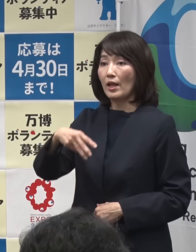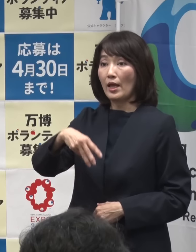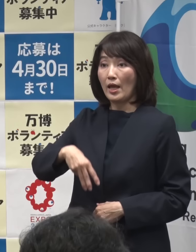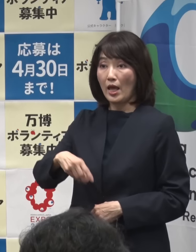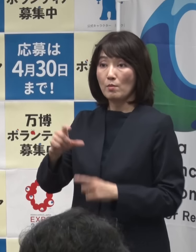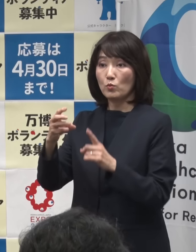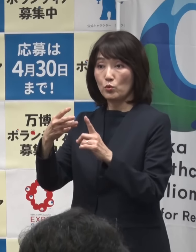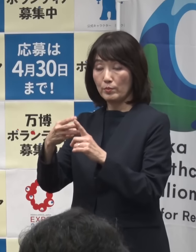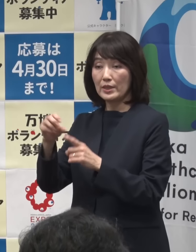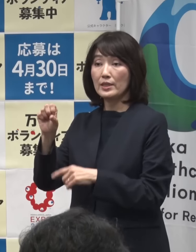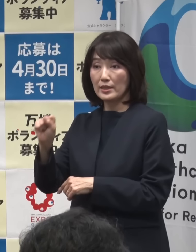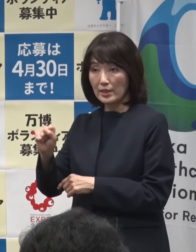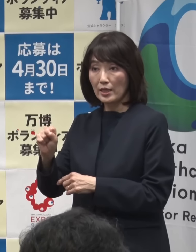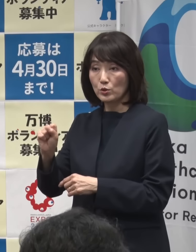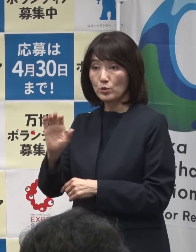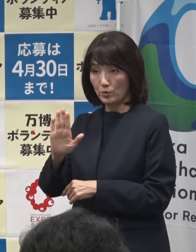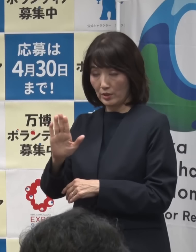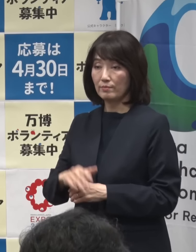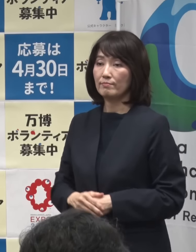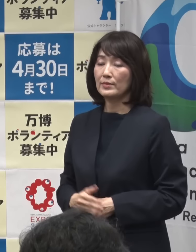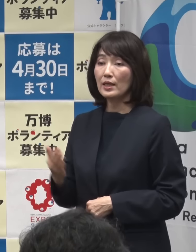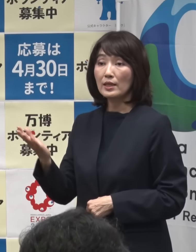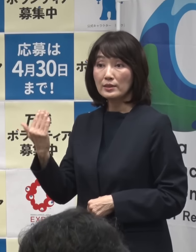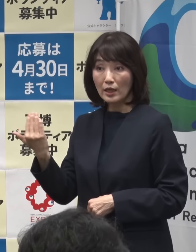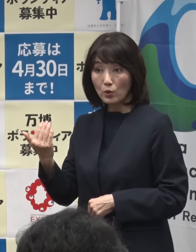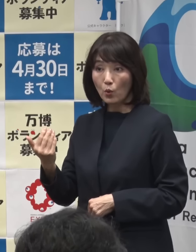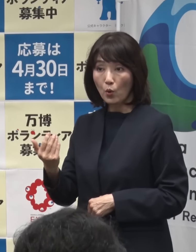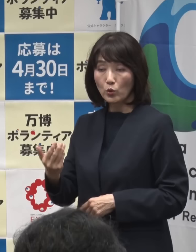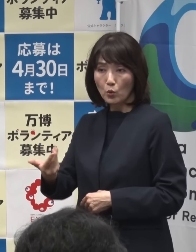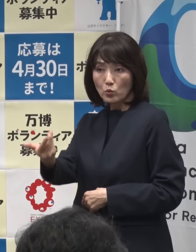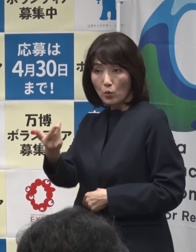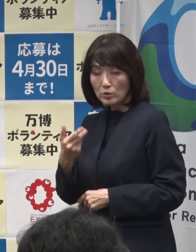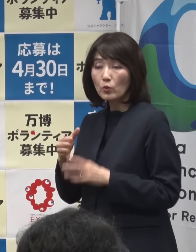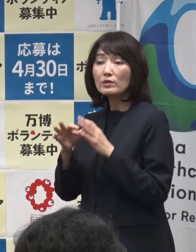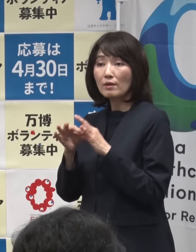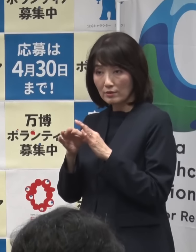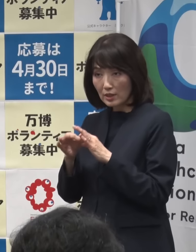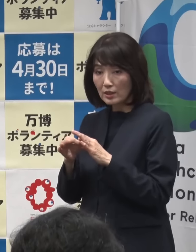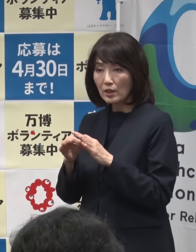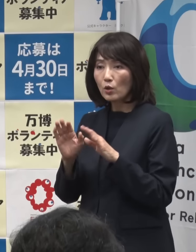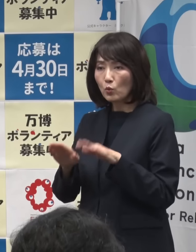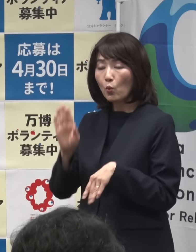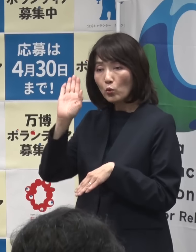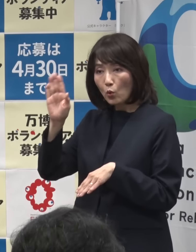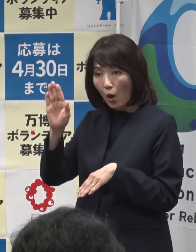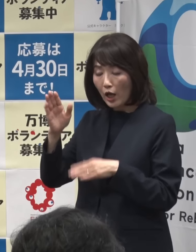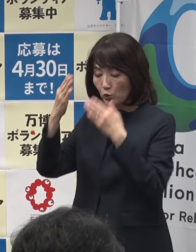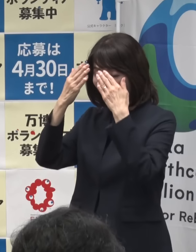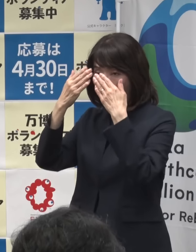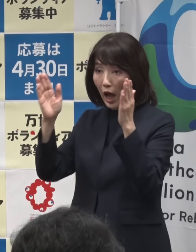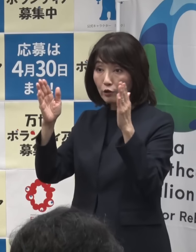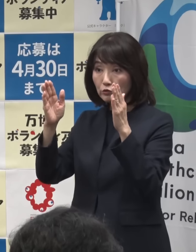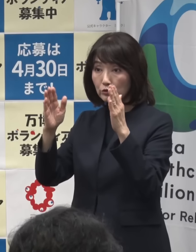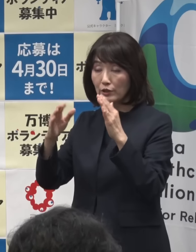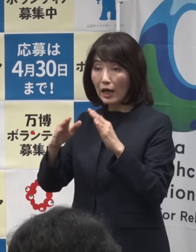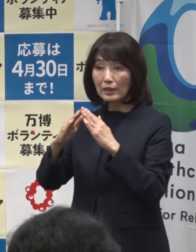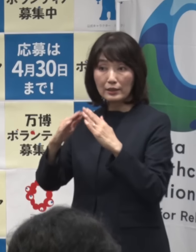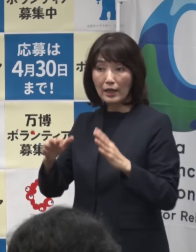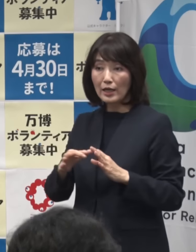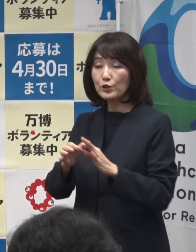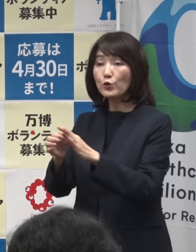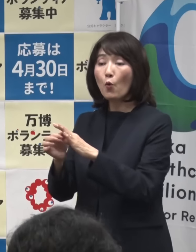MBS の清水と申します。先ほどの産経新聞さんの質問に関連してなんですけども、今日この後博覧会協会の方で、日帰り